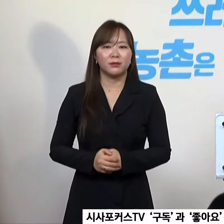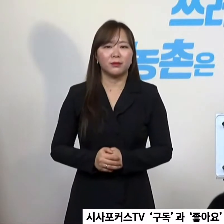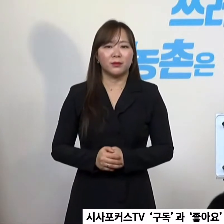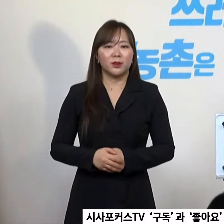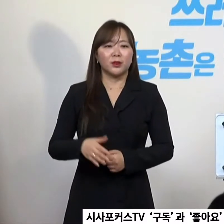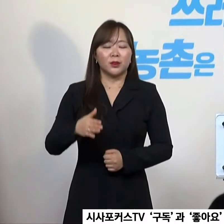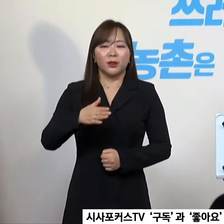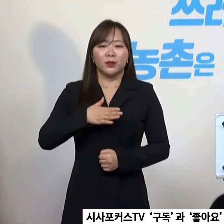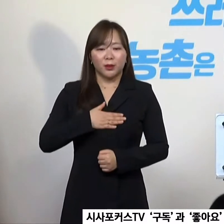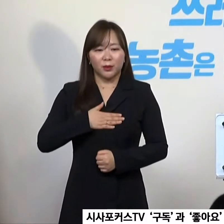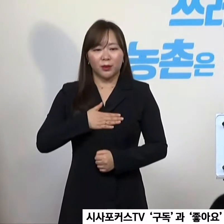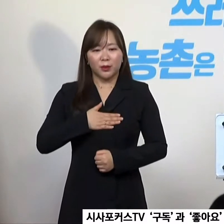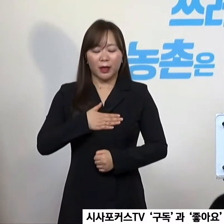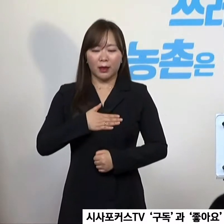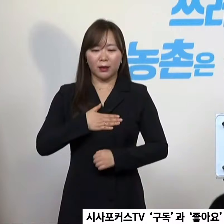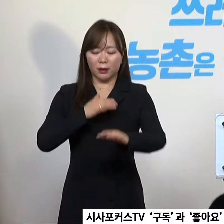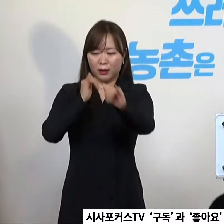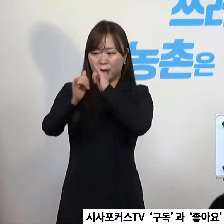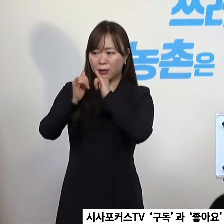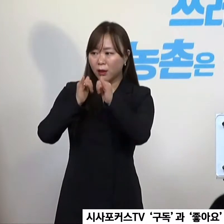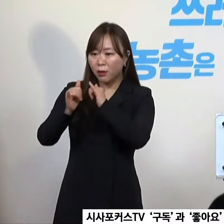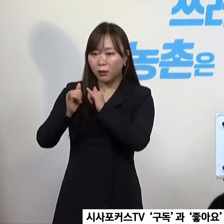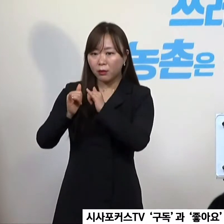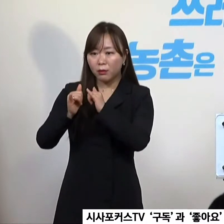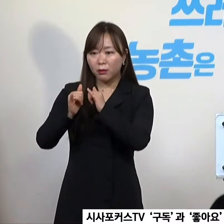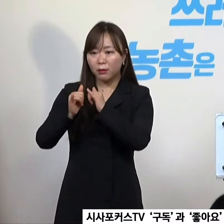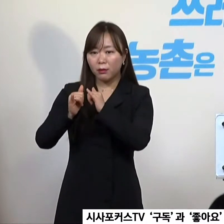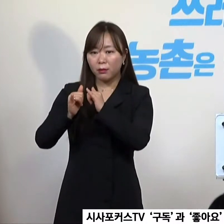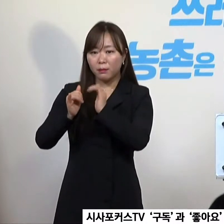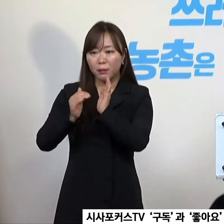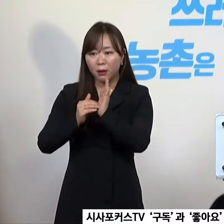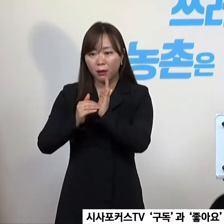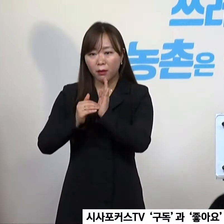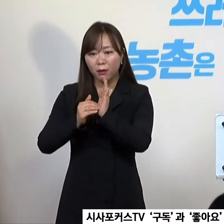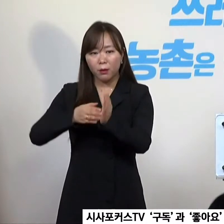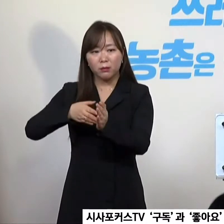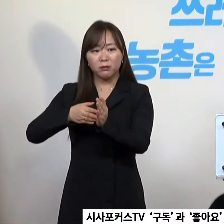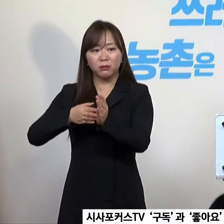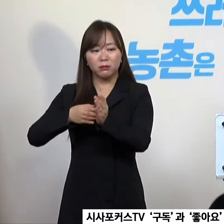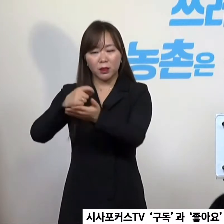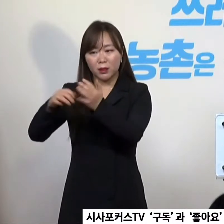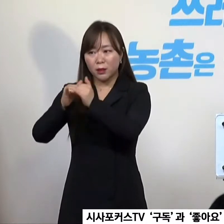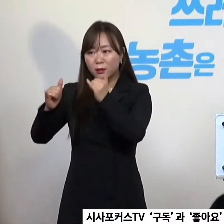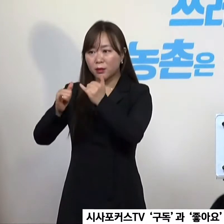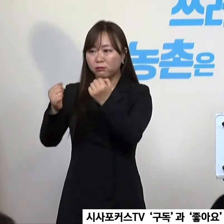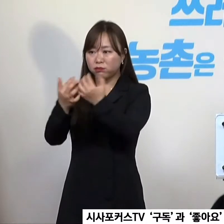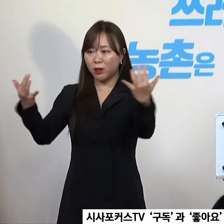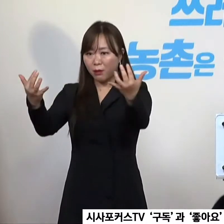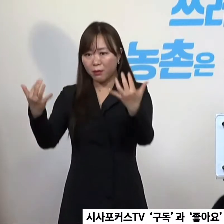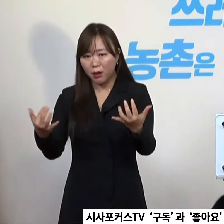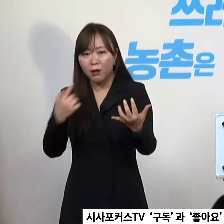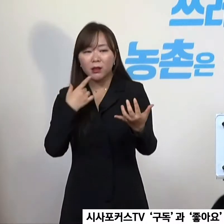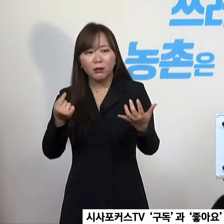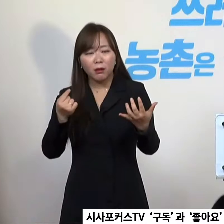후보님에 대해서 이렇게 평가를 했습니다. 여기에 대해서 어떻게 생각하시는지 궁금합니다. 저도 뭐 기자회견을 하셨나요? 아직 기자회견 문이